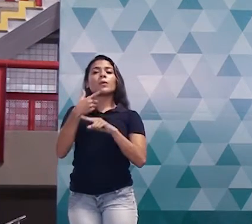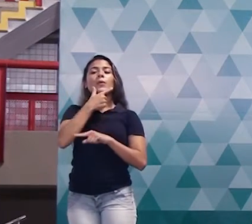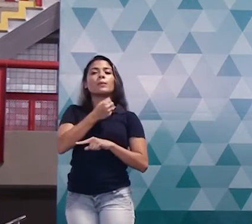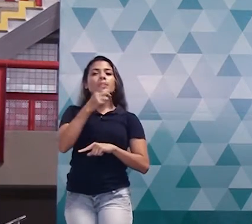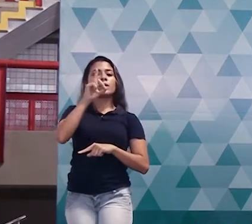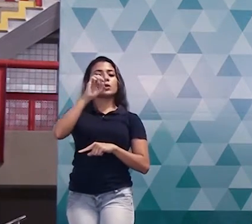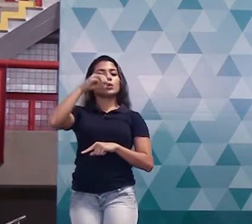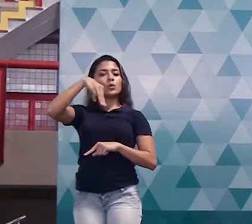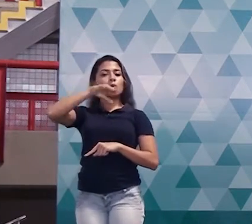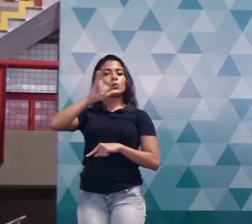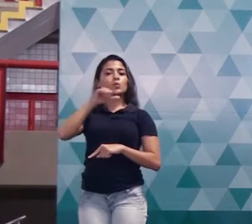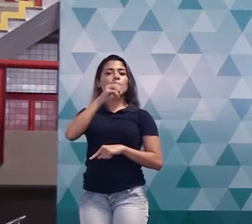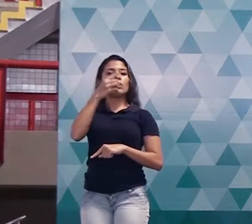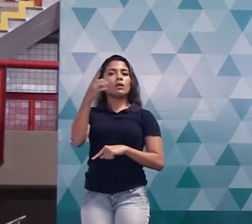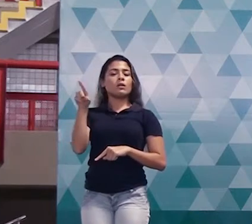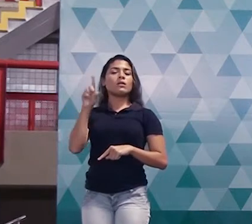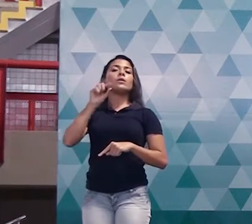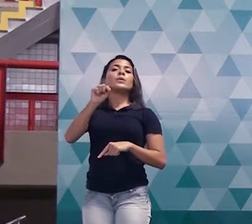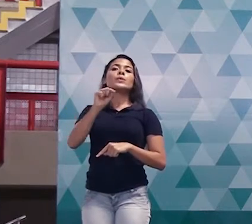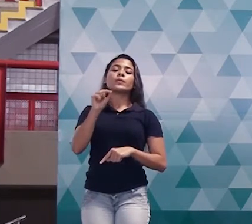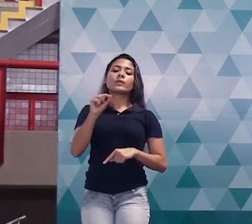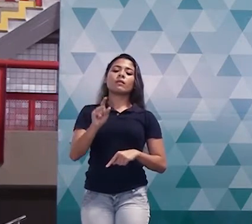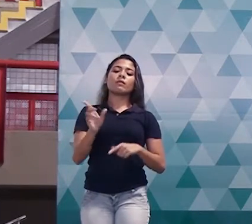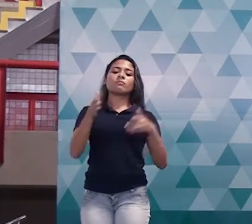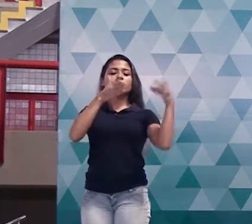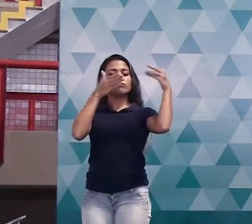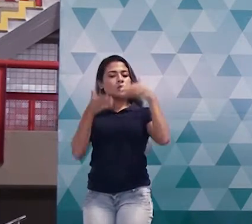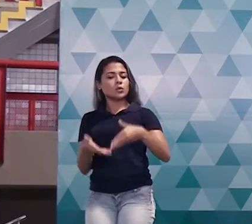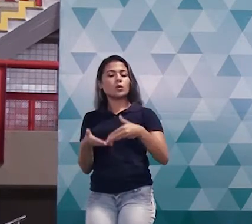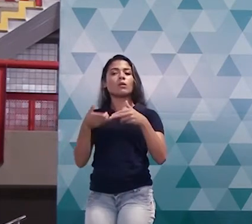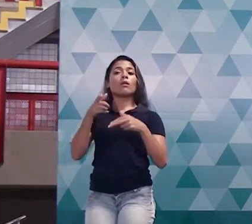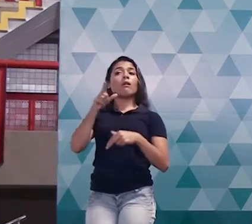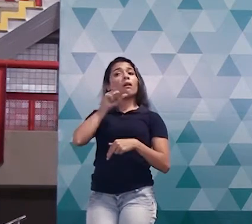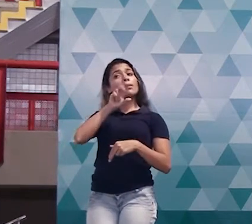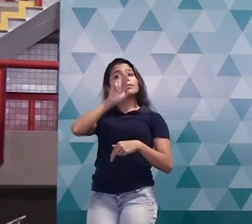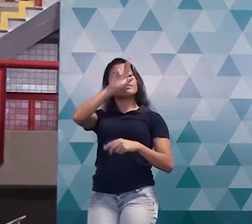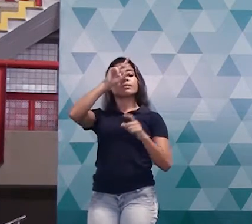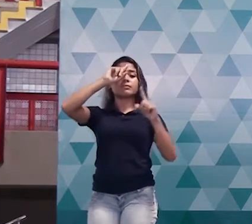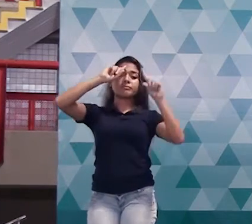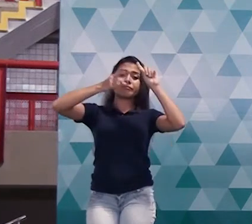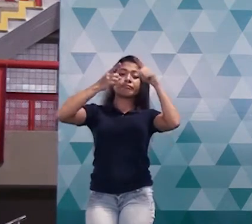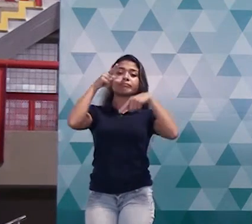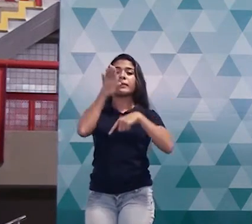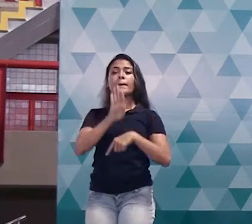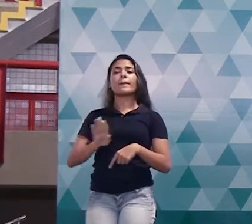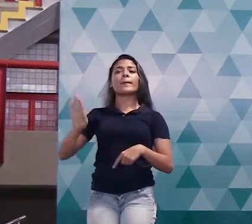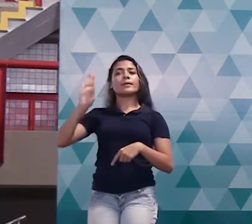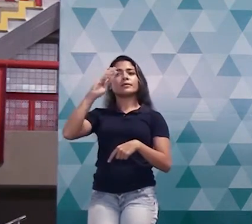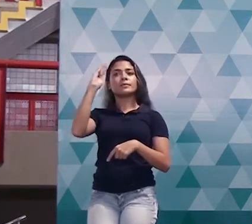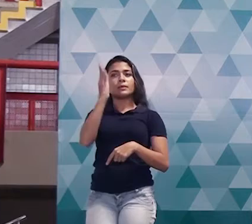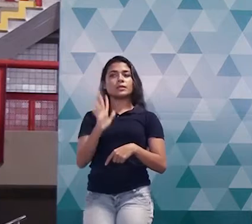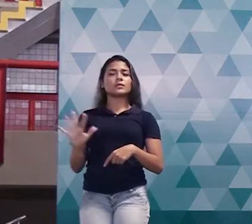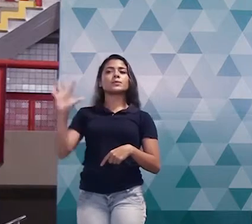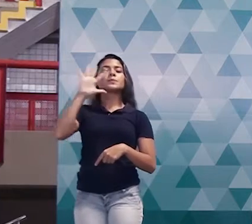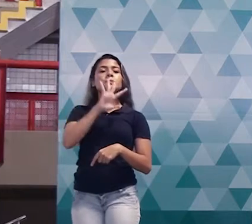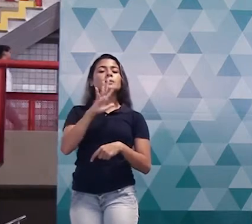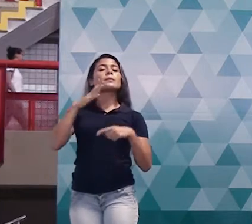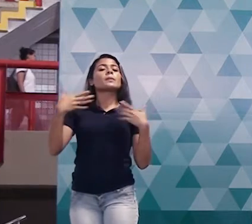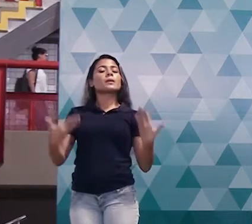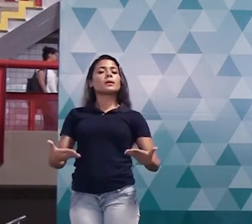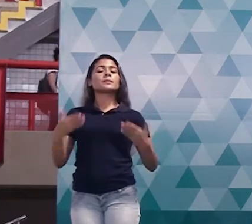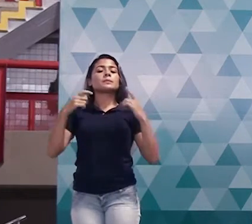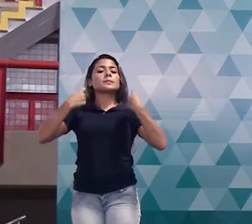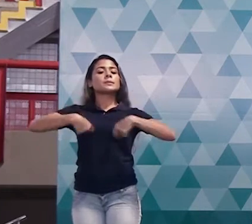aqui, ele vai começar a administrar o Brasil, mas para isso ele precisava governar